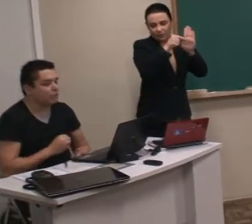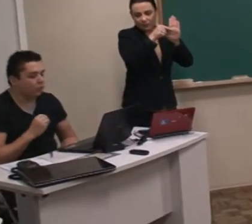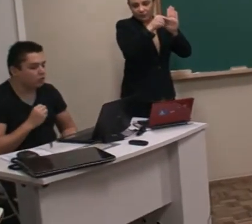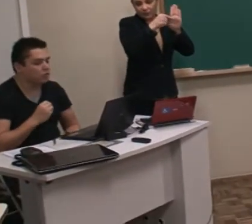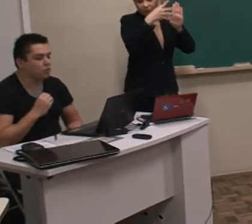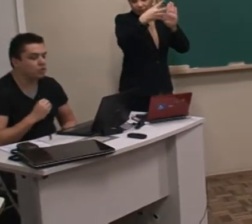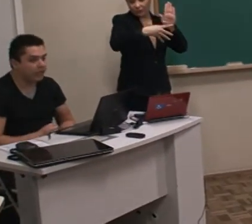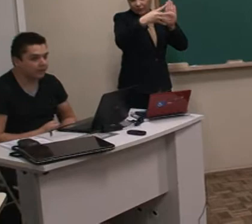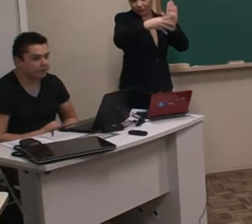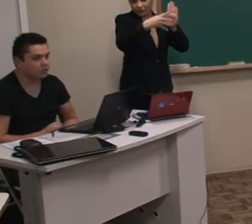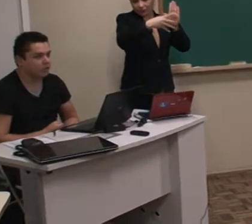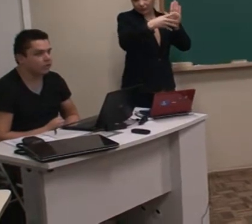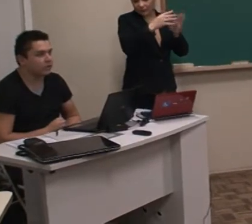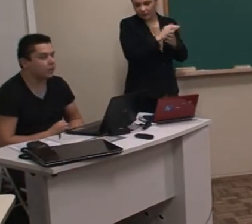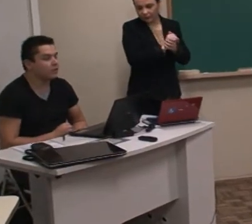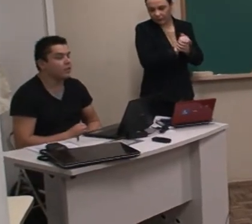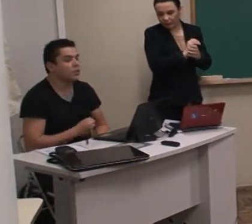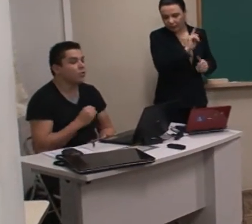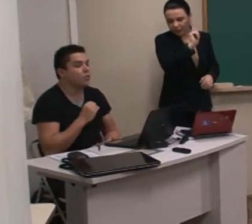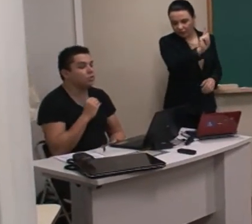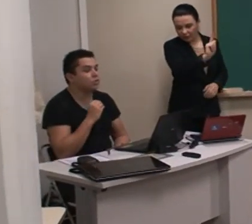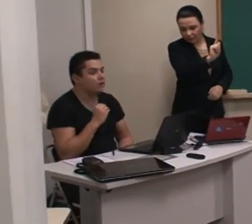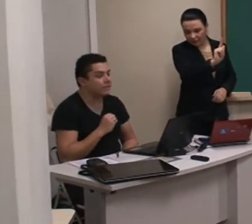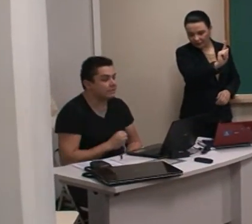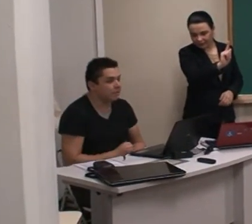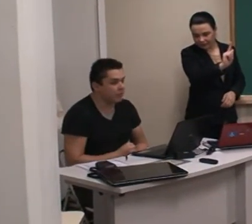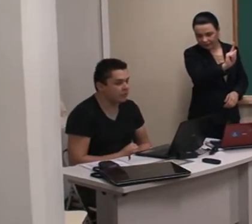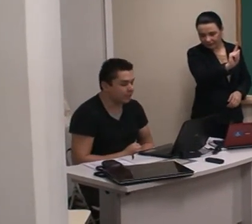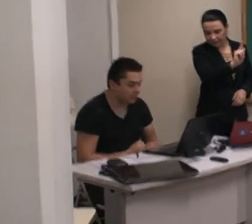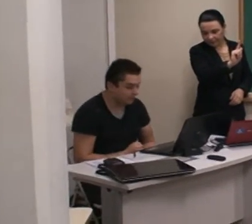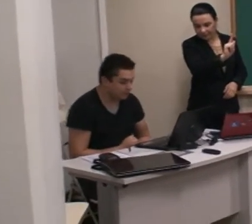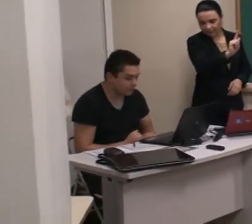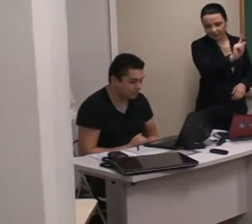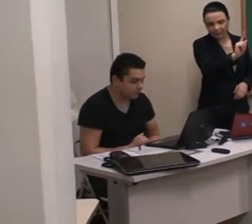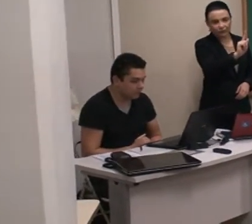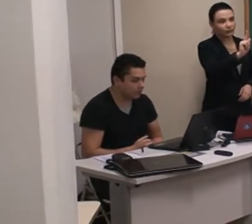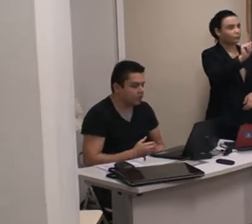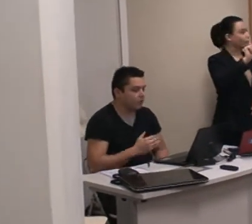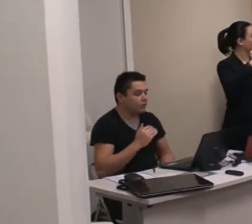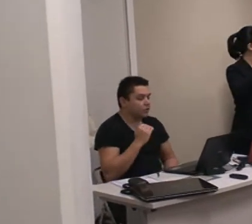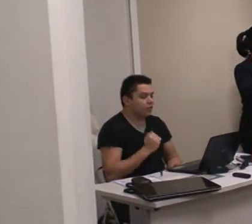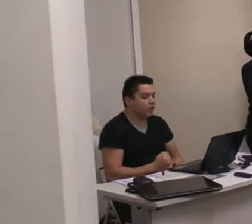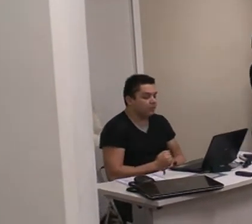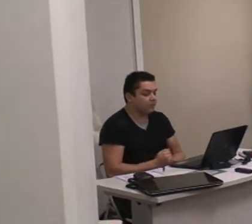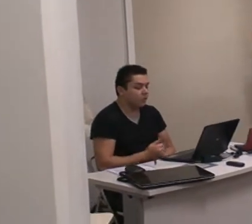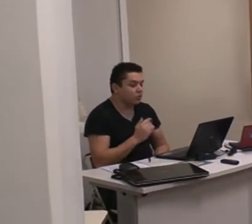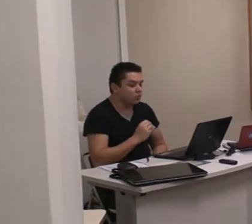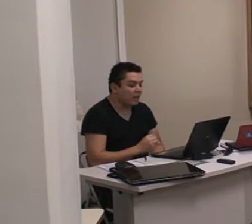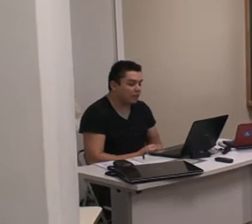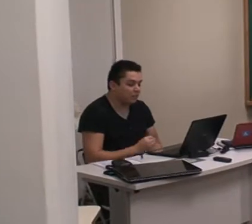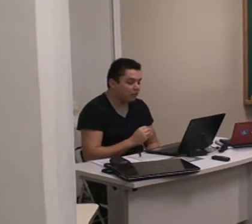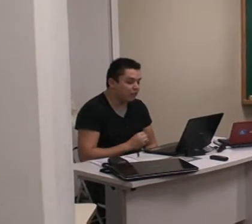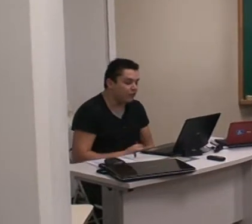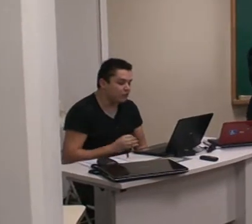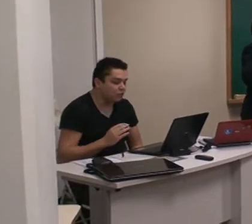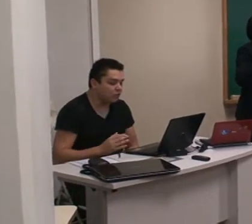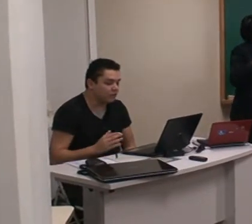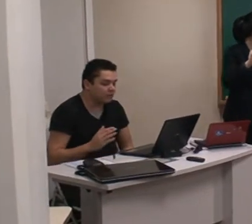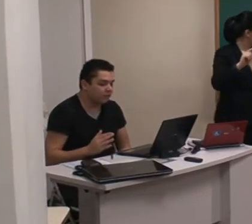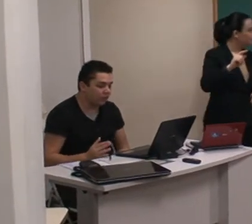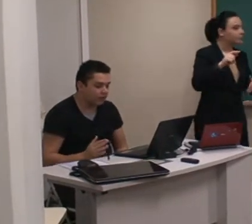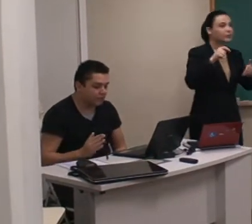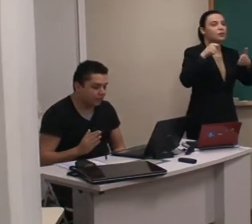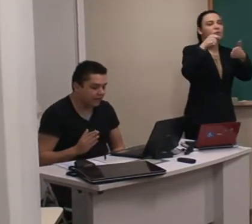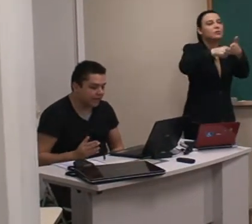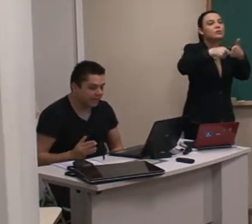no pressuposto G, ok? Então eu vou continuar dessa parte aqui. G, lutar pelo fim de